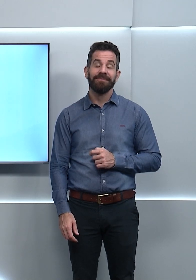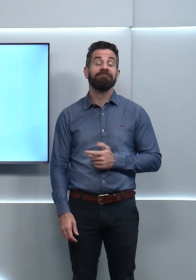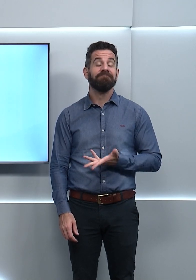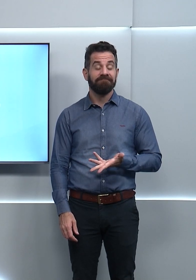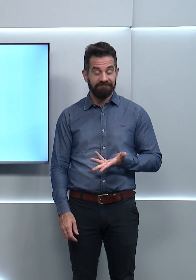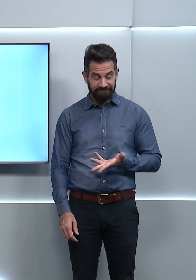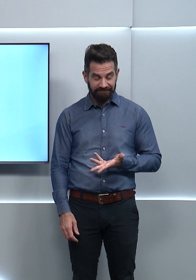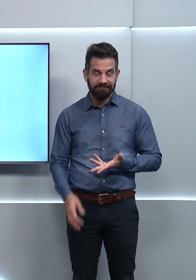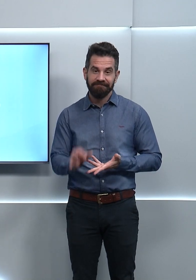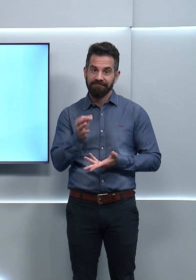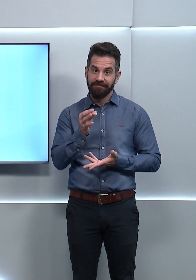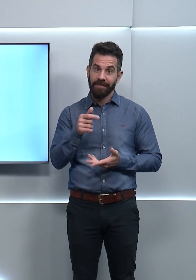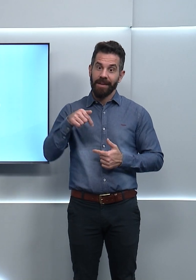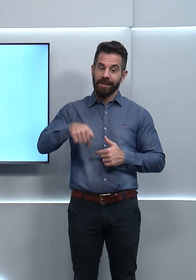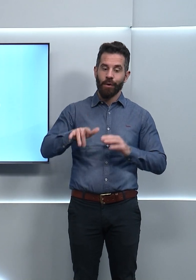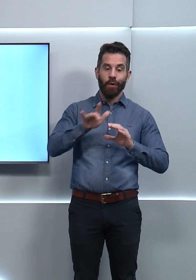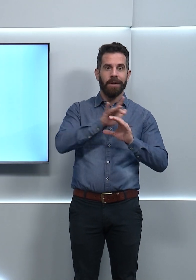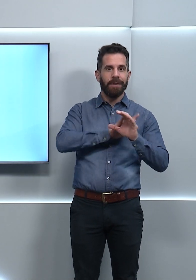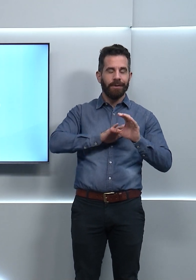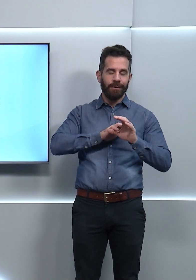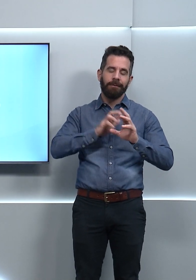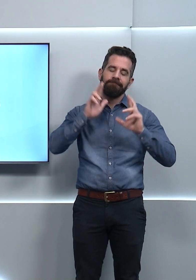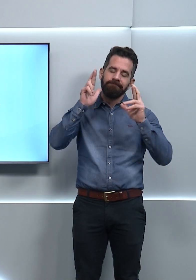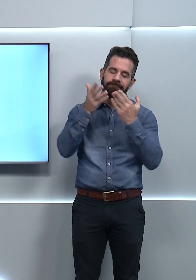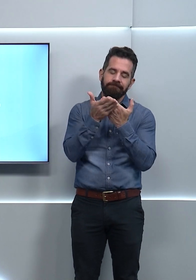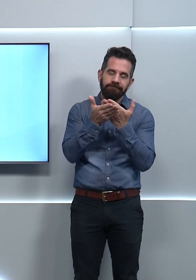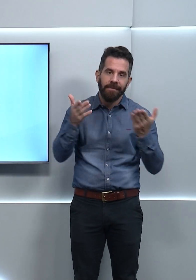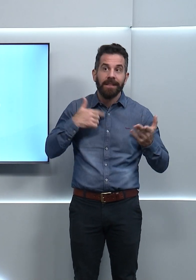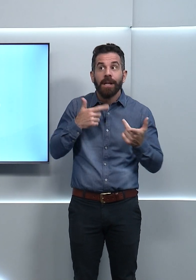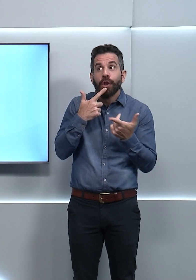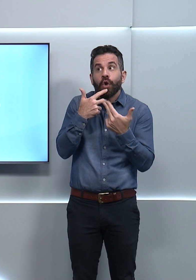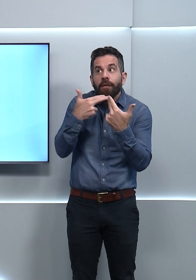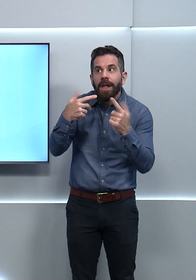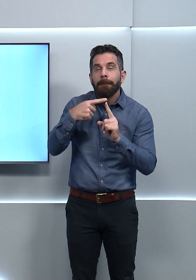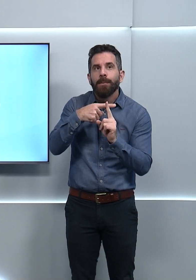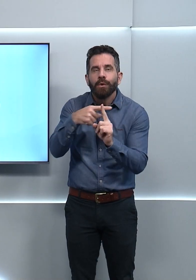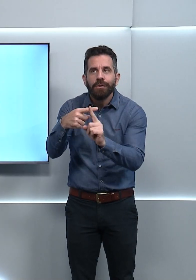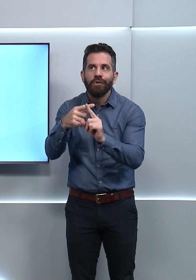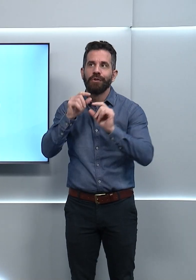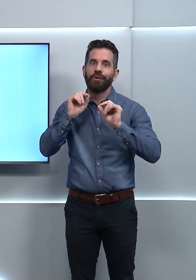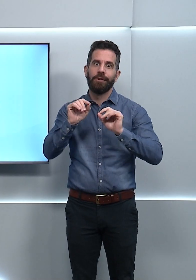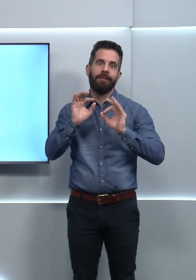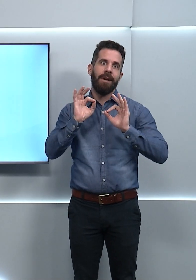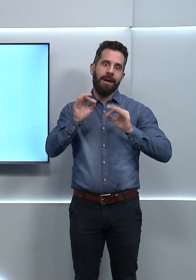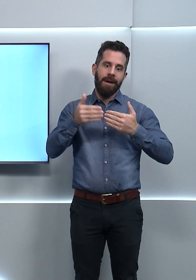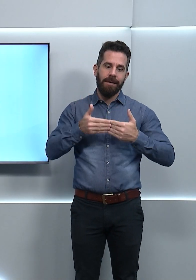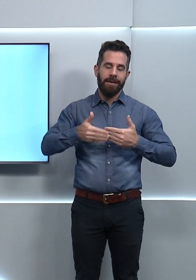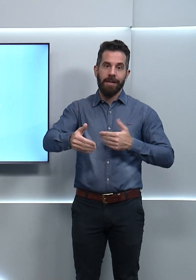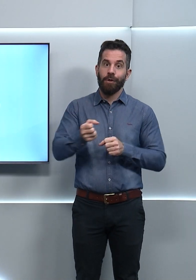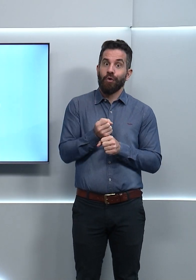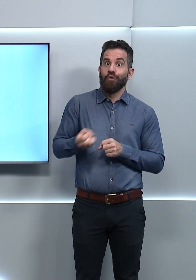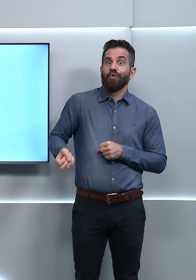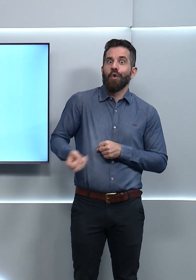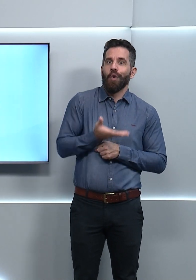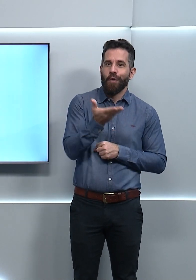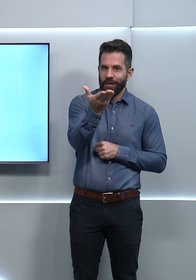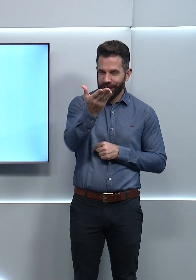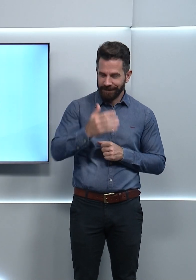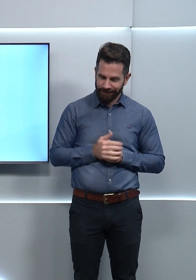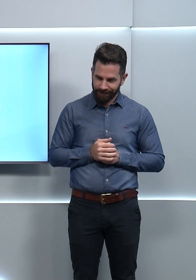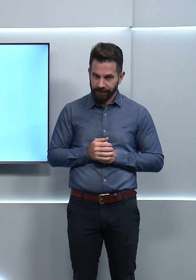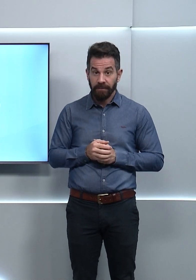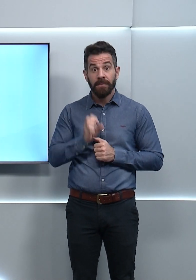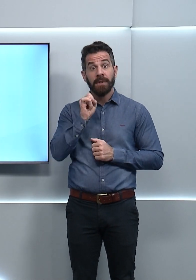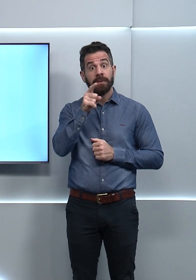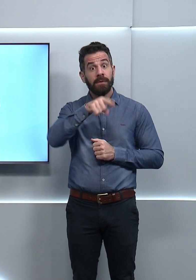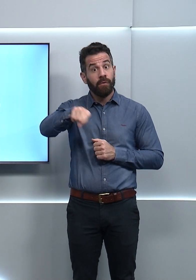E é isso mesmo que o Conexões deseja para todo mundo, né? Muitas novidades positivas nesse ano que se inicia agora. Se você quiser fazer parte do